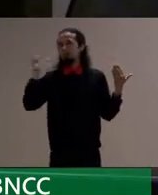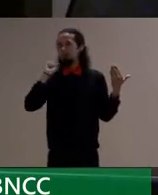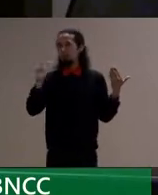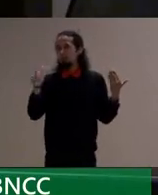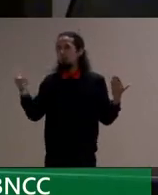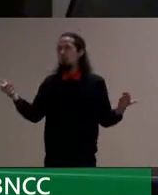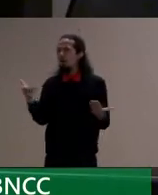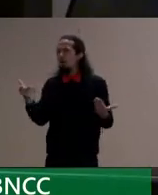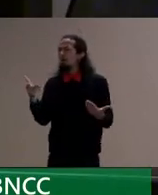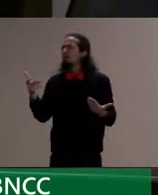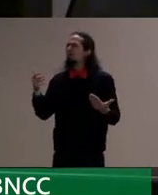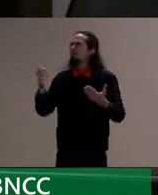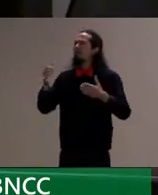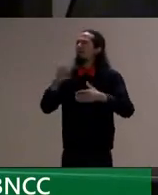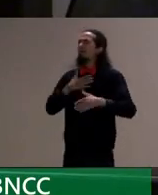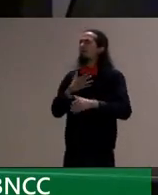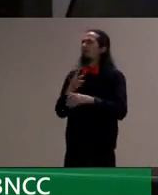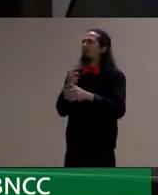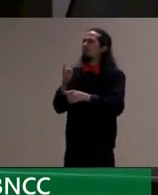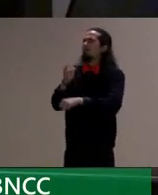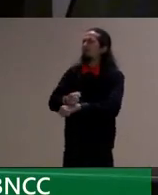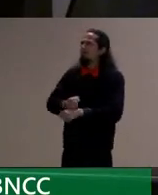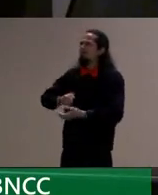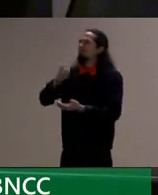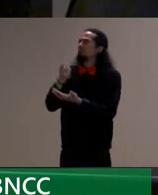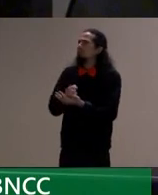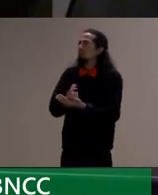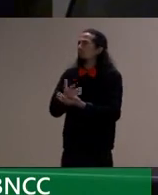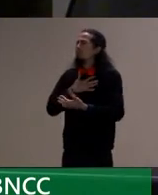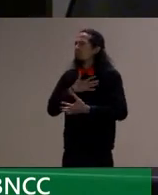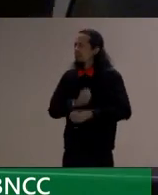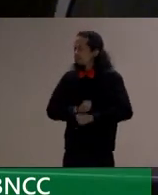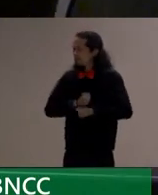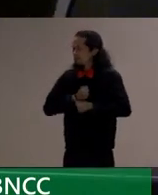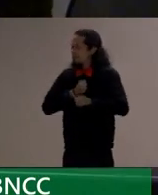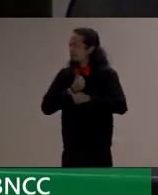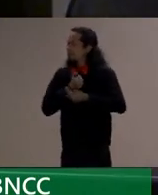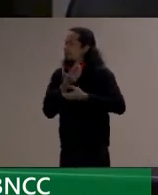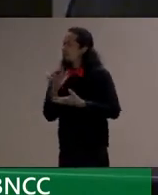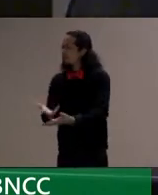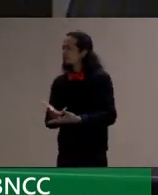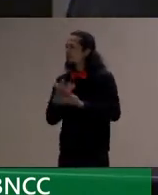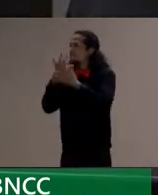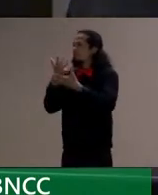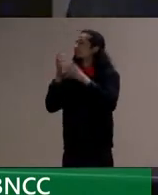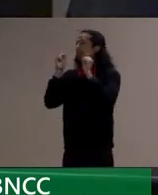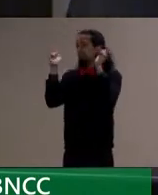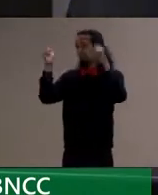e se for preciso eu aprendo a ser feroz